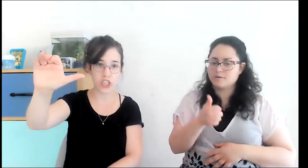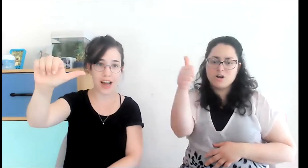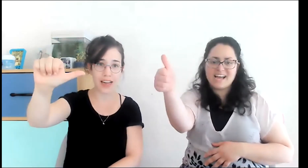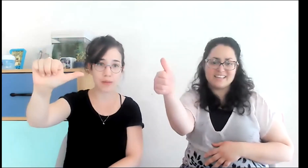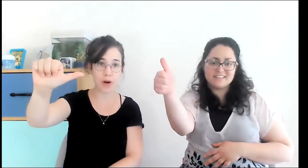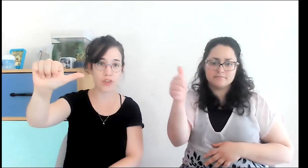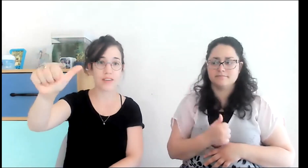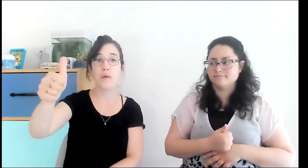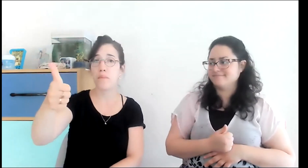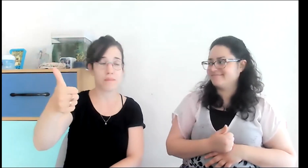שאר האצבעות.